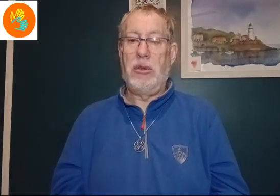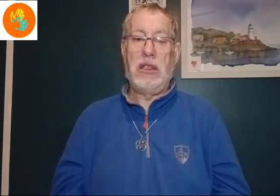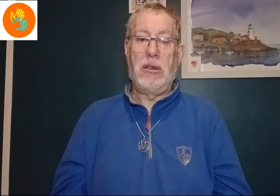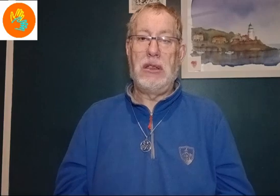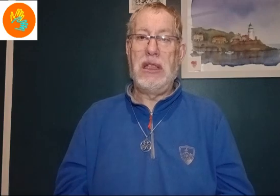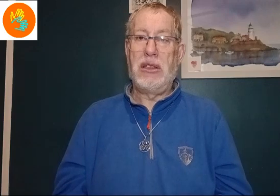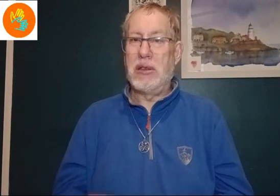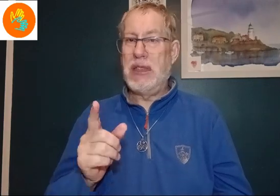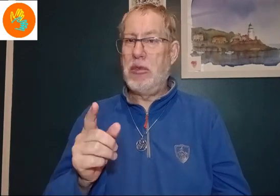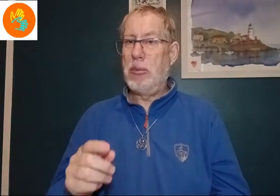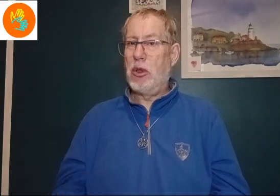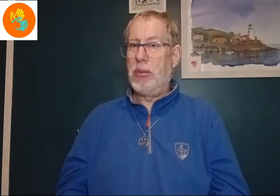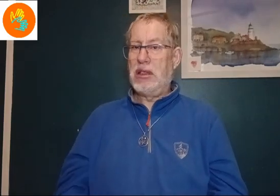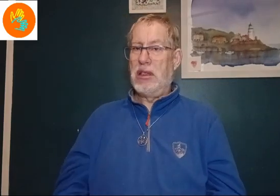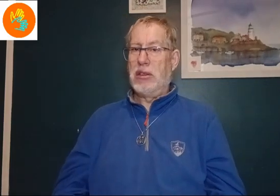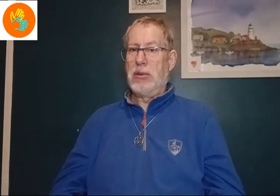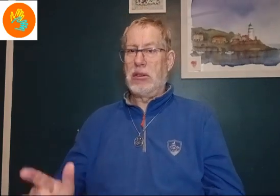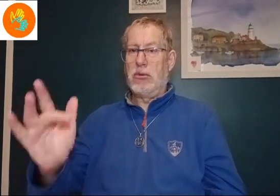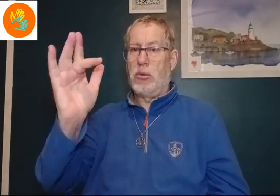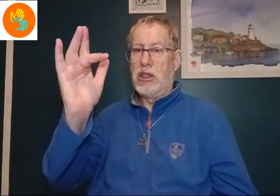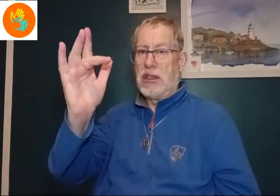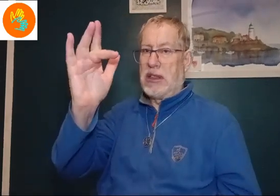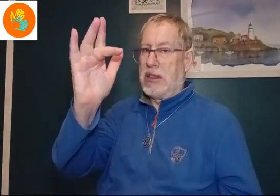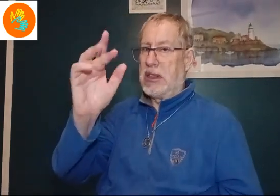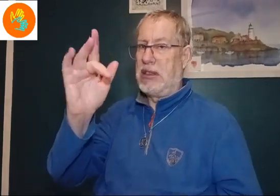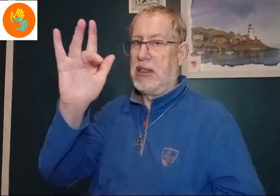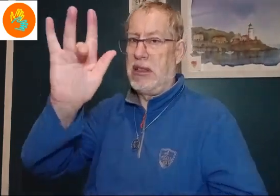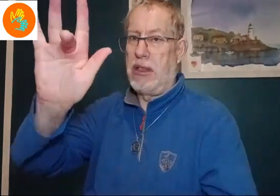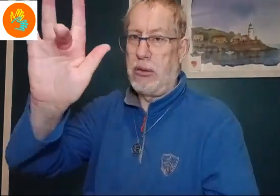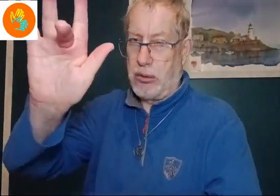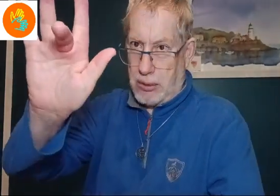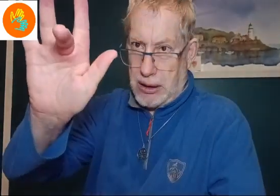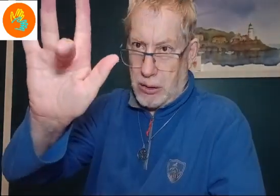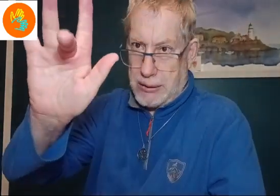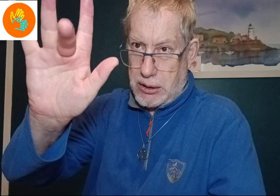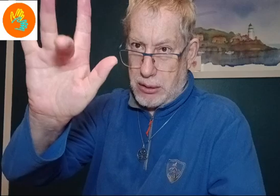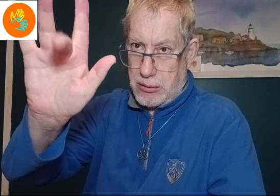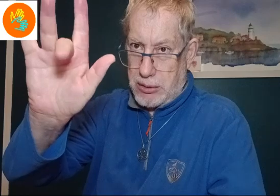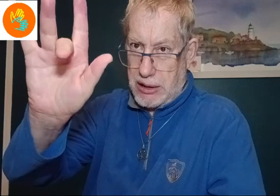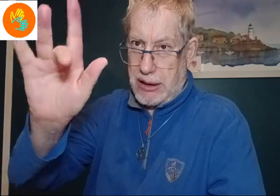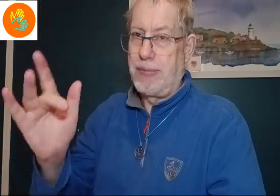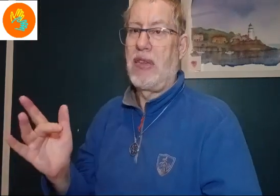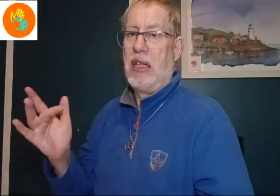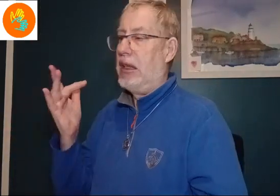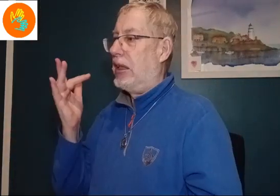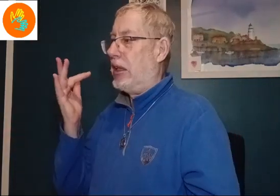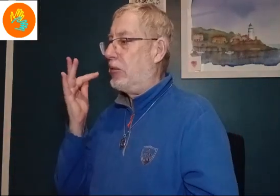Ensuite, délicieux. C'est un petit peu complexe, délicieux, parce que vous prenez cet index ici, ce doigt-là, celui-ci là, et vous faites